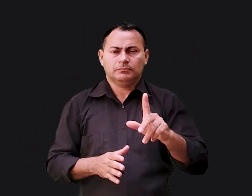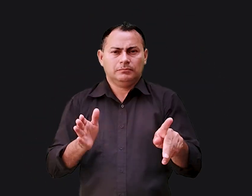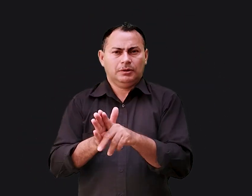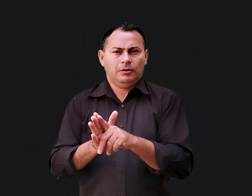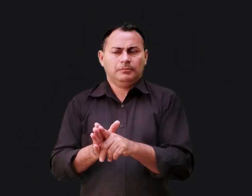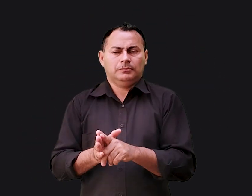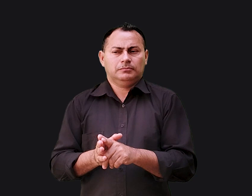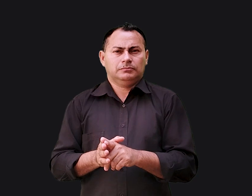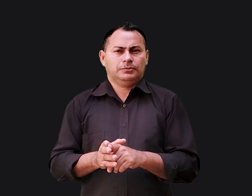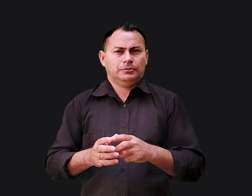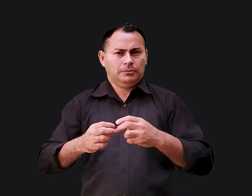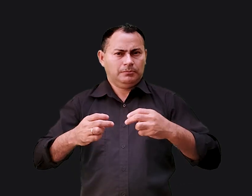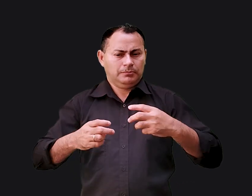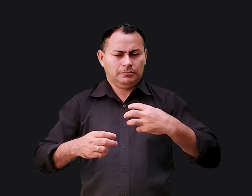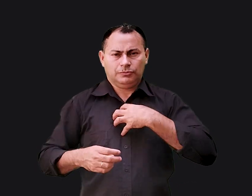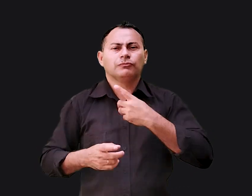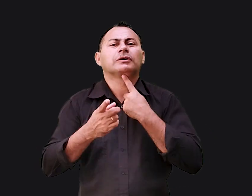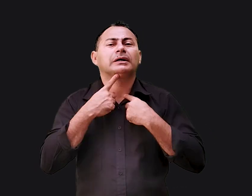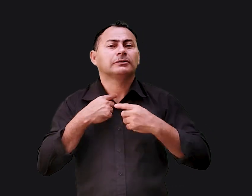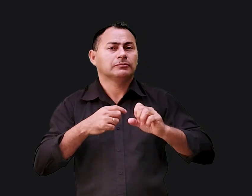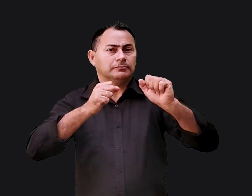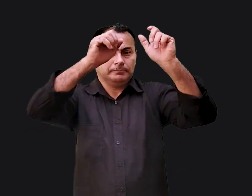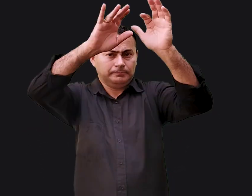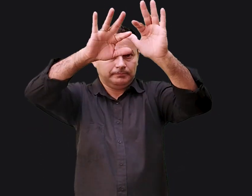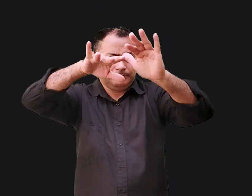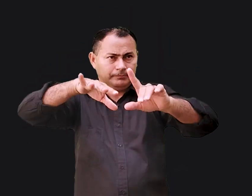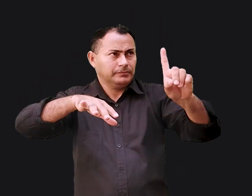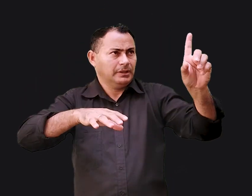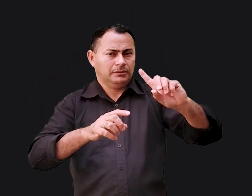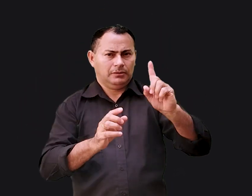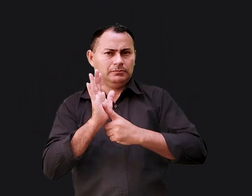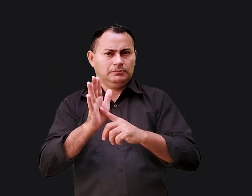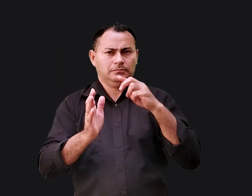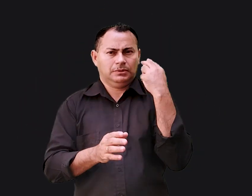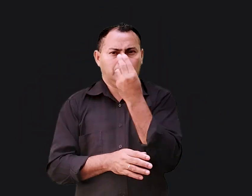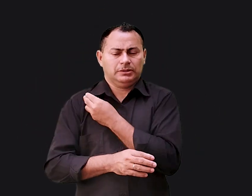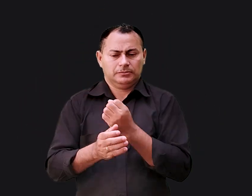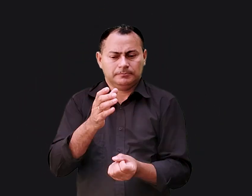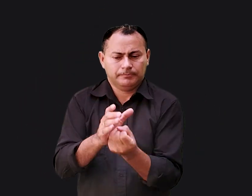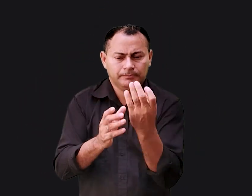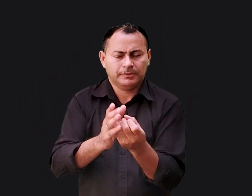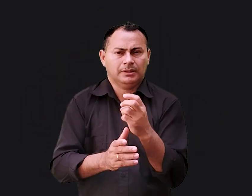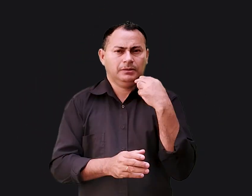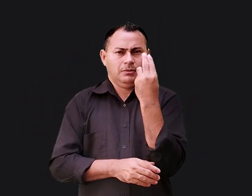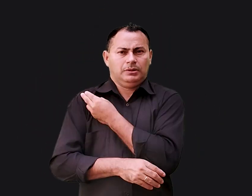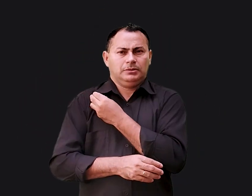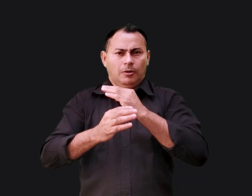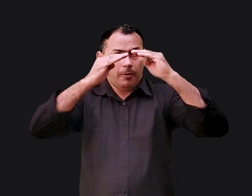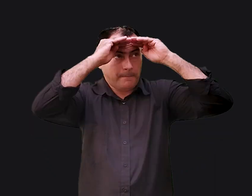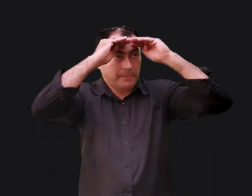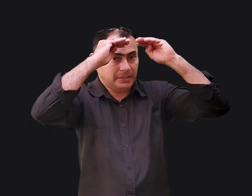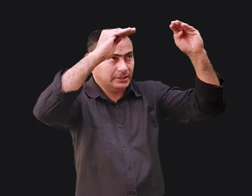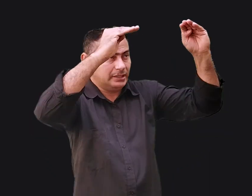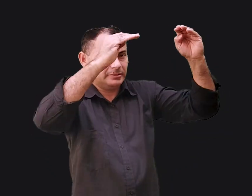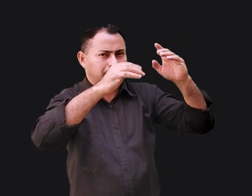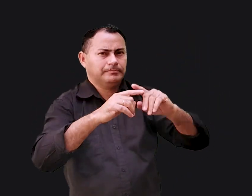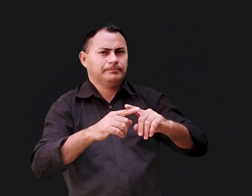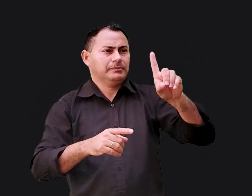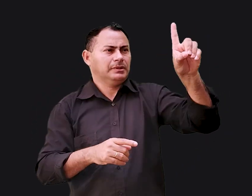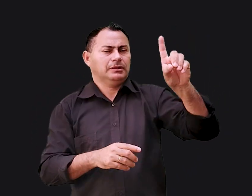nosso próprio mérito. A bênção de Deus não é resultado das nossas obras nem da nossa obediência. Deus